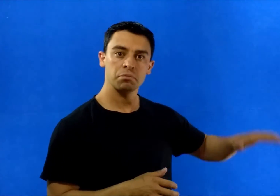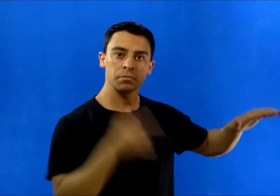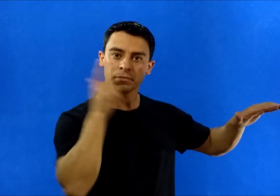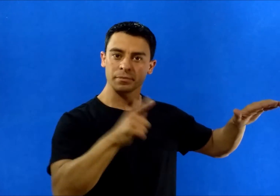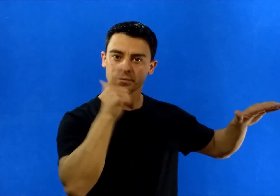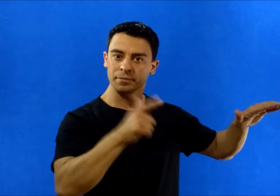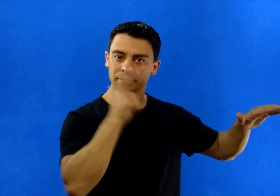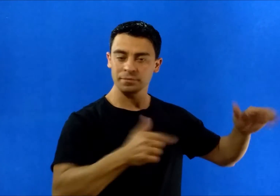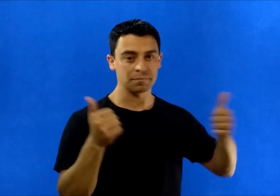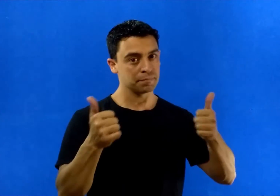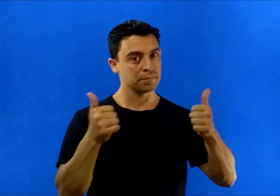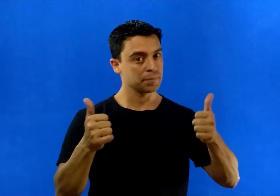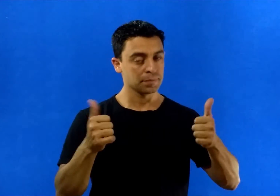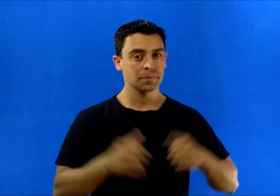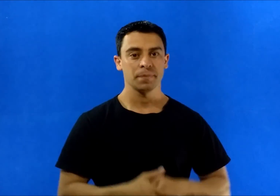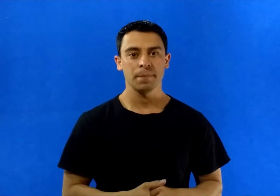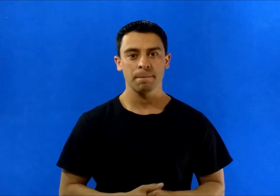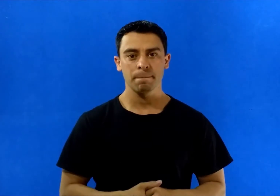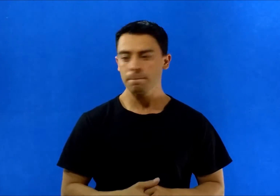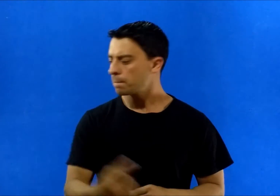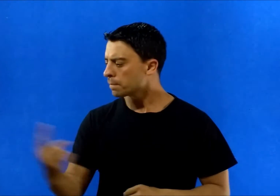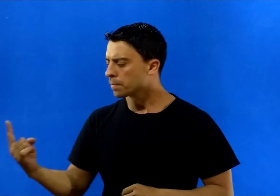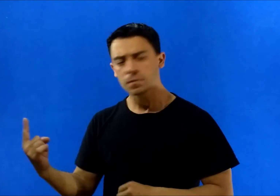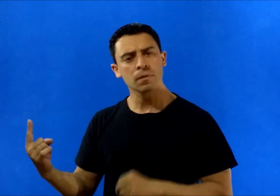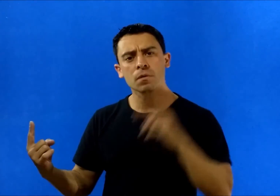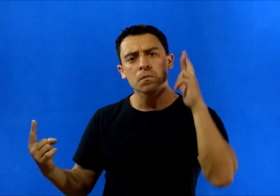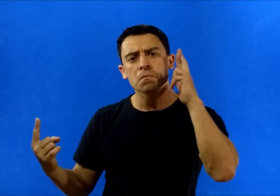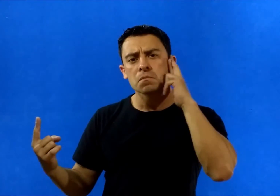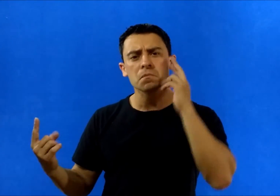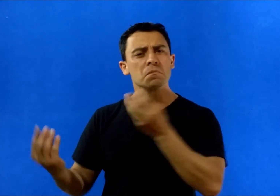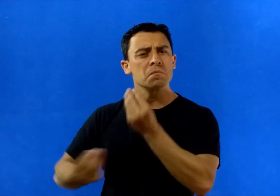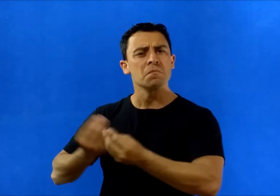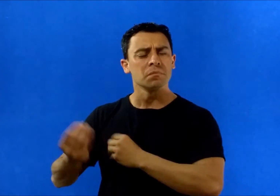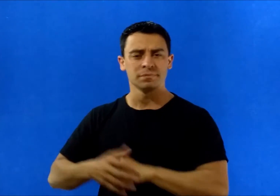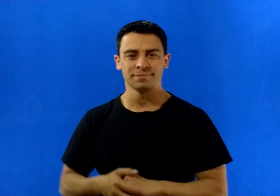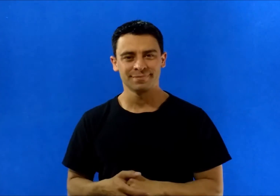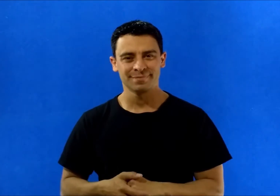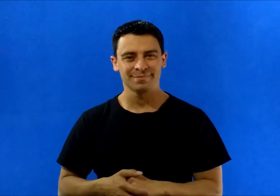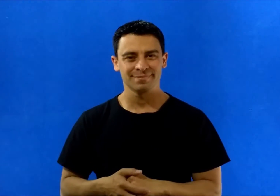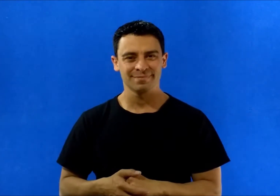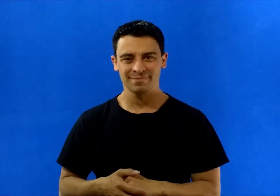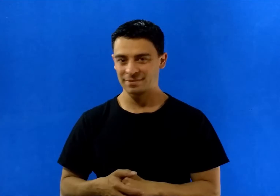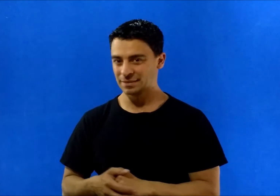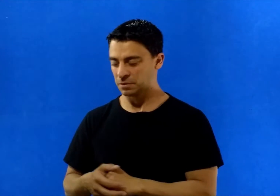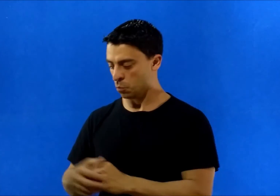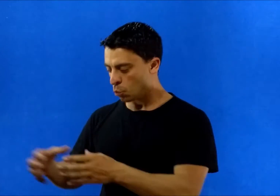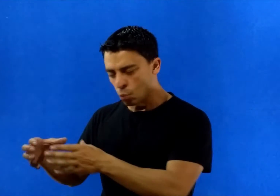Estudar, consegue. E depois que ele cresce. E o surdo?